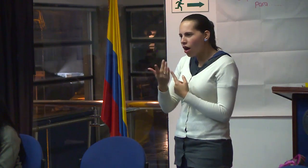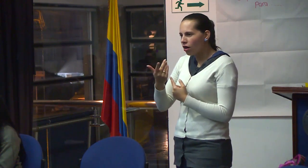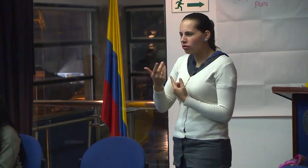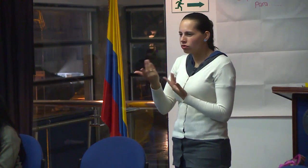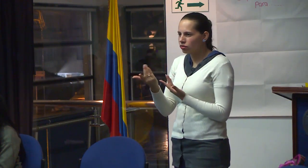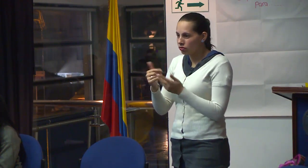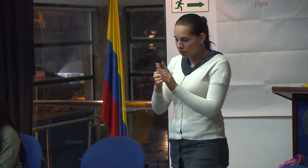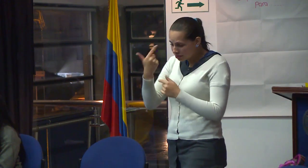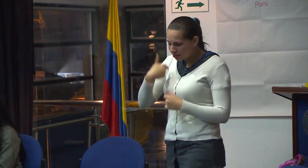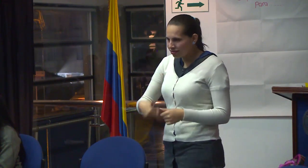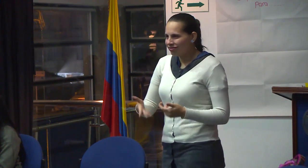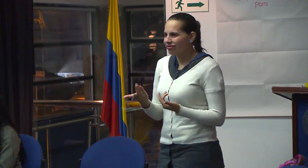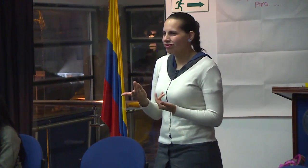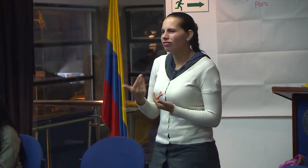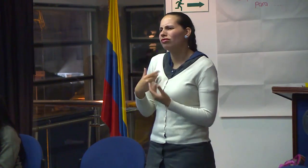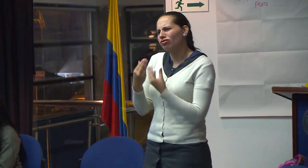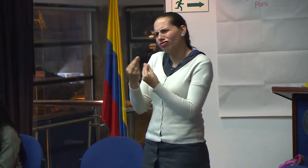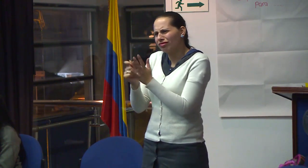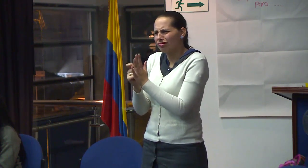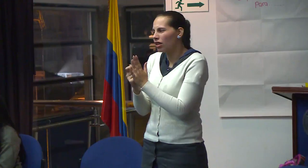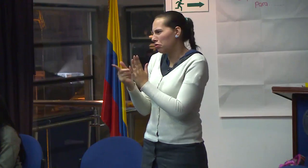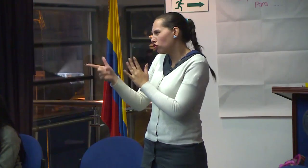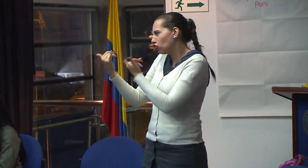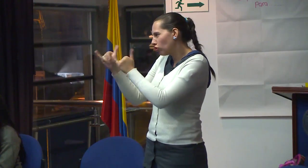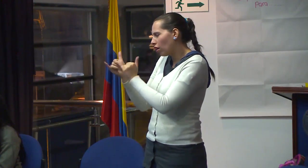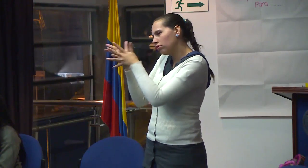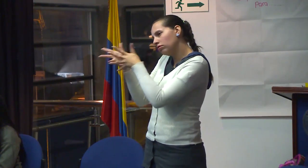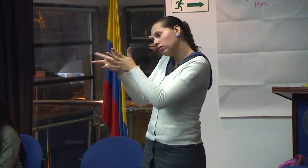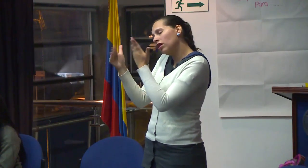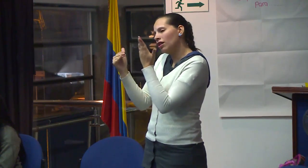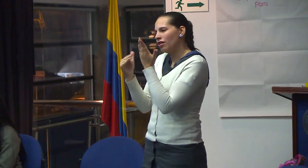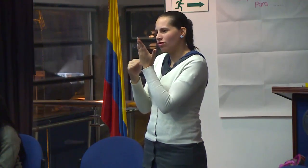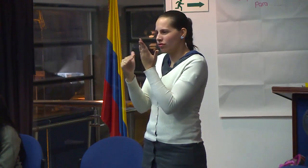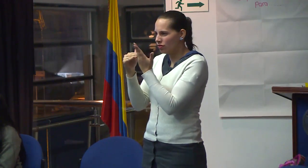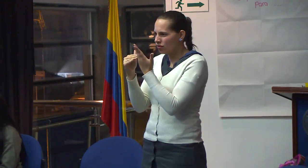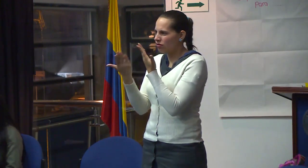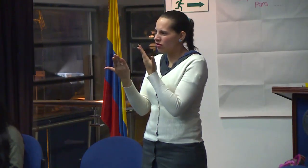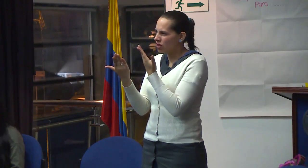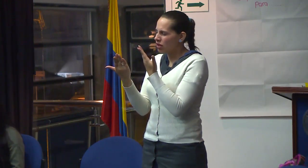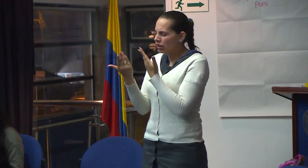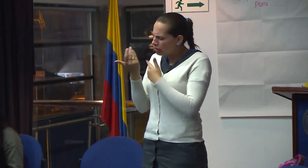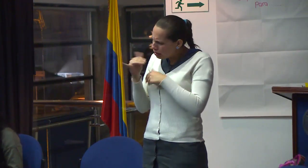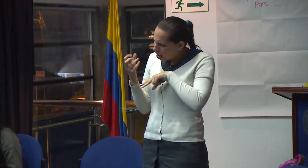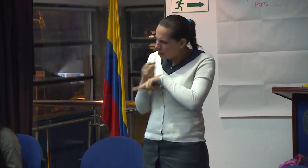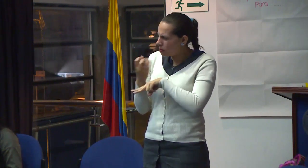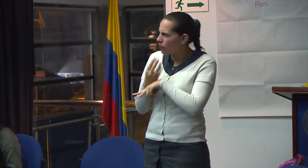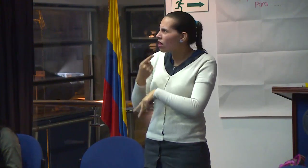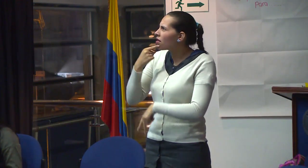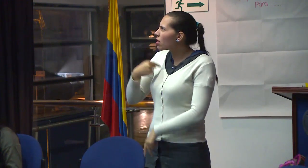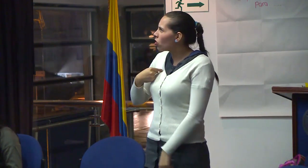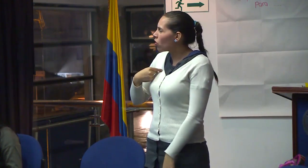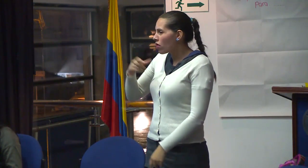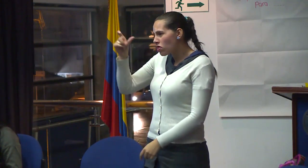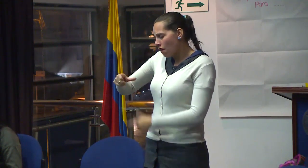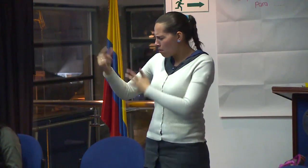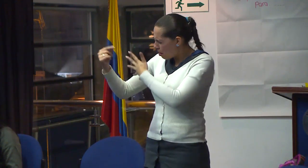muchas veces, y eso me lo enseñaron a mí en la normal, terminamos siendo maestros, no como nos dijeron que debíamos